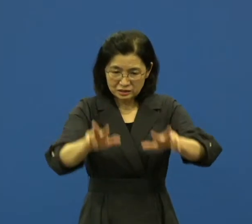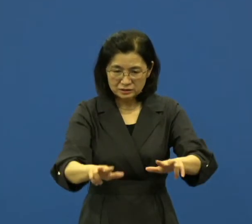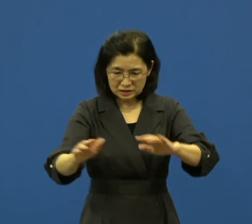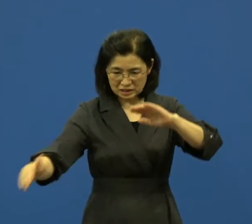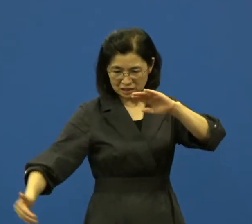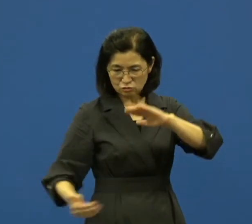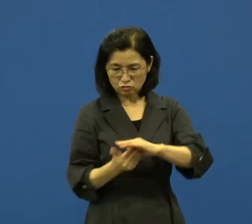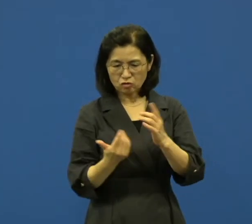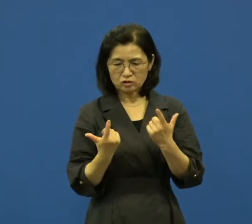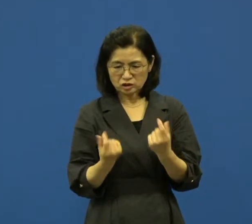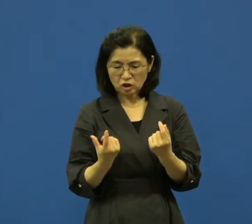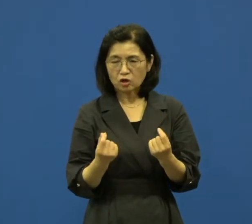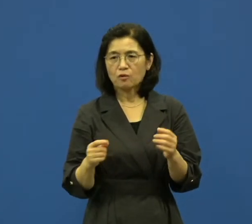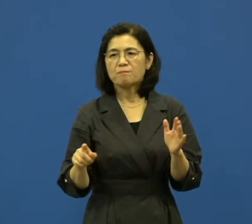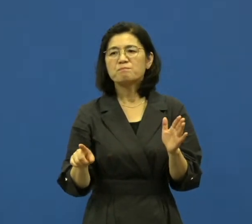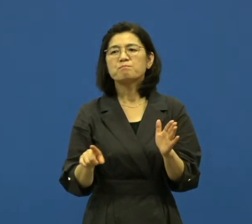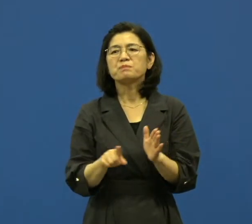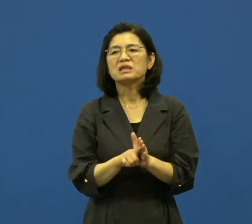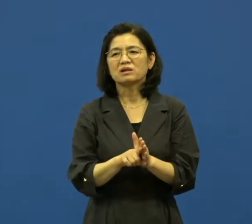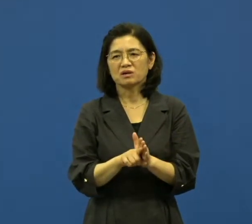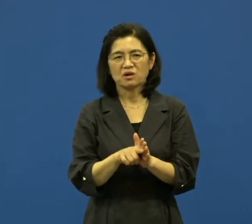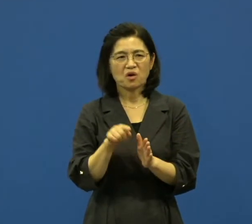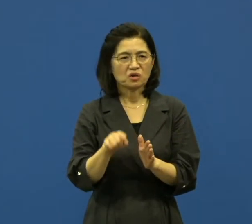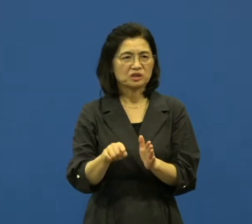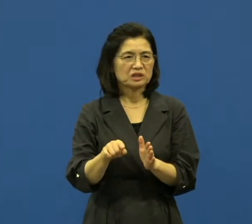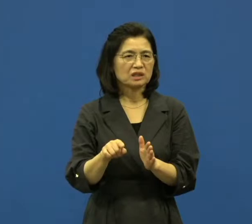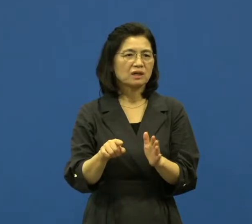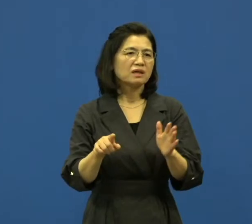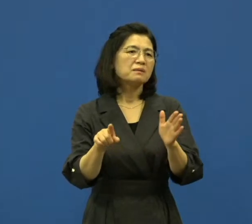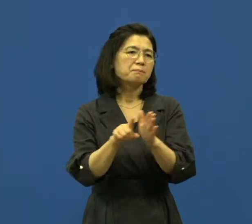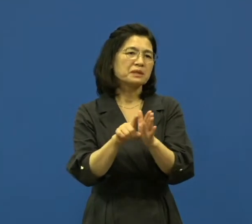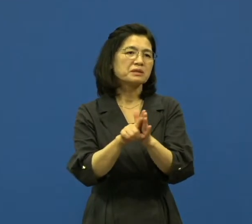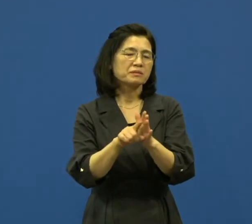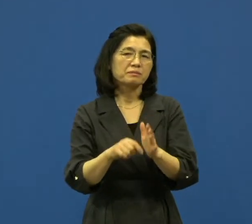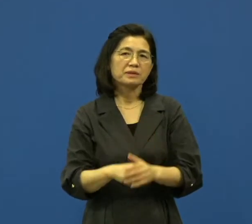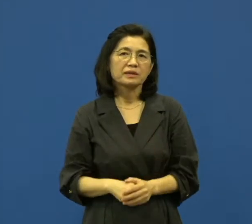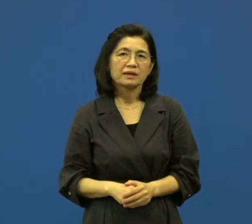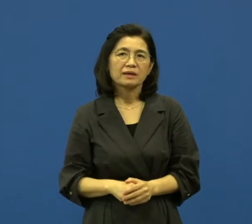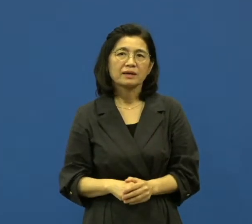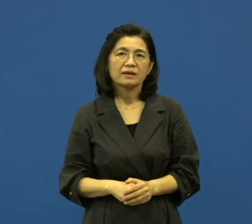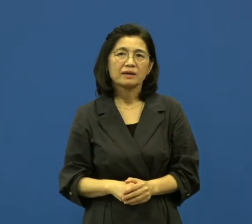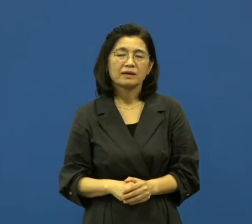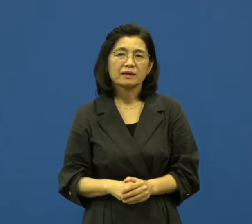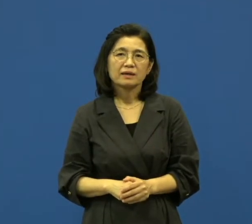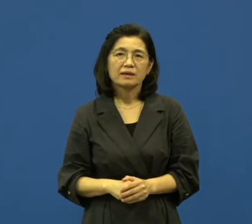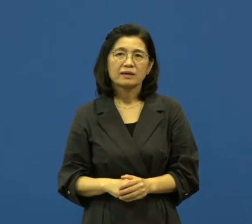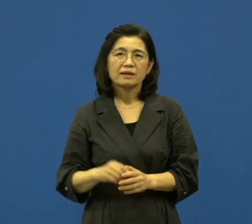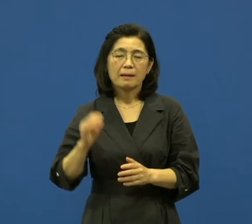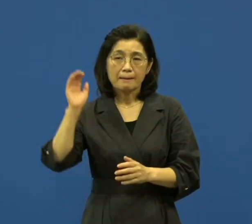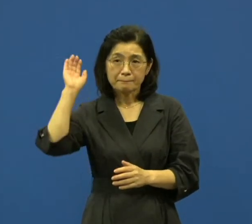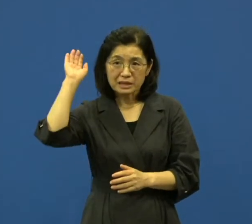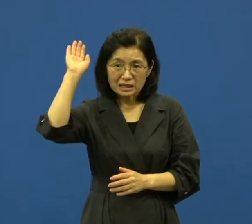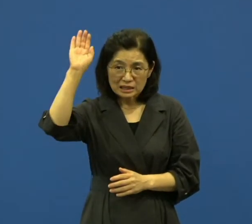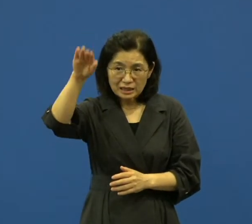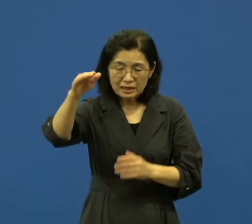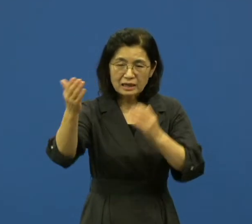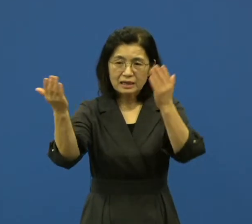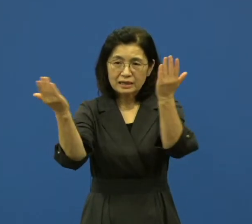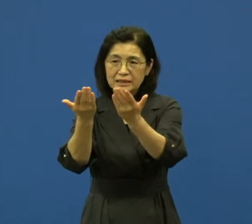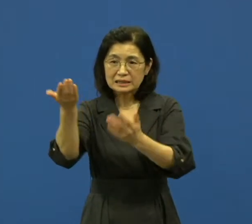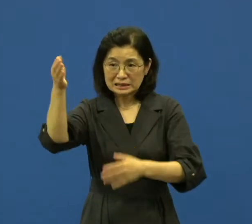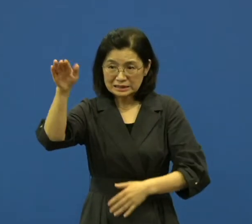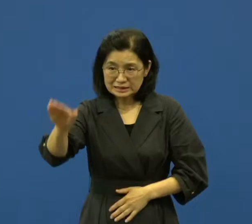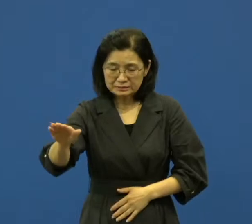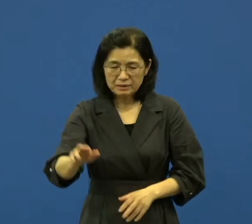여러분, 이 성경의 약속은 특징이 있어요. 미래적인 거지만 현재에 이루어진 것과 똑같은